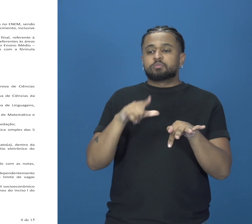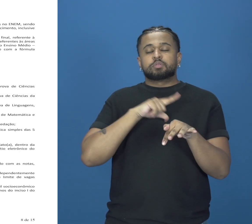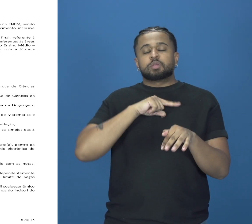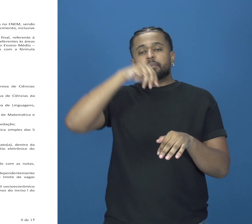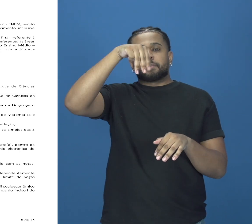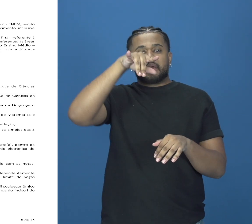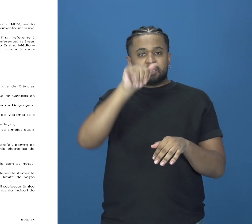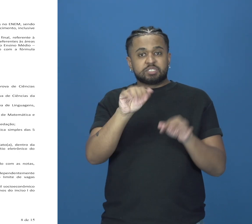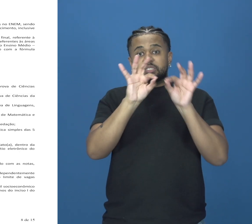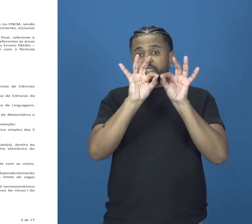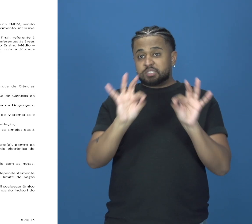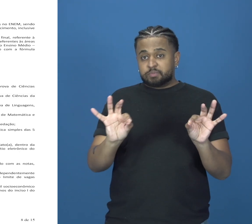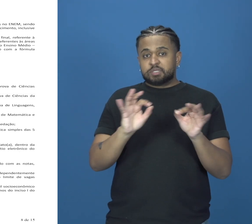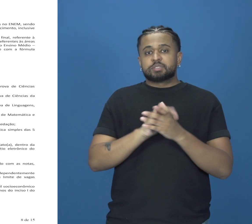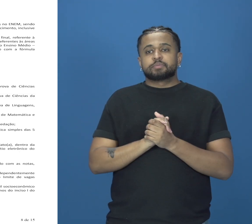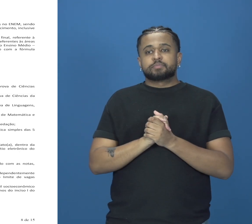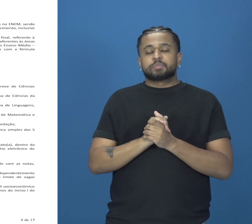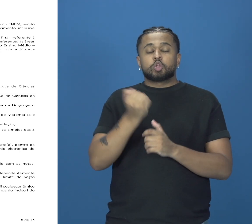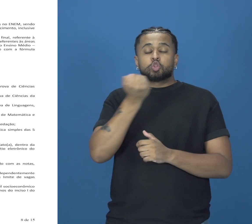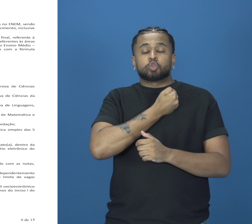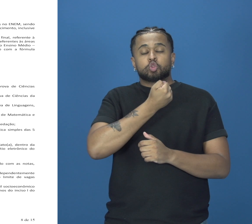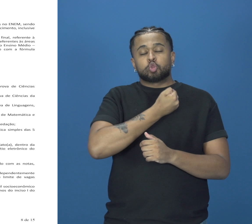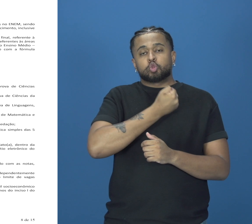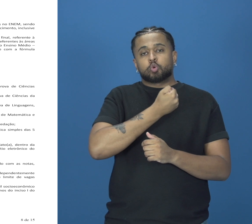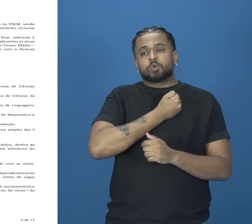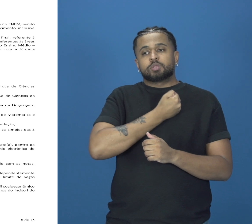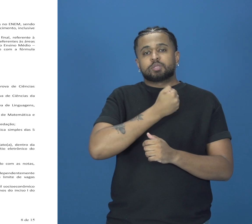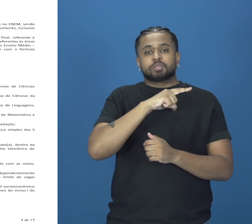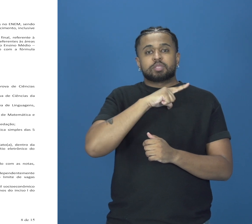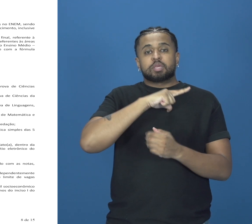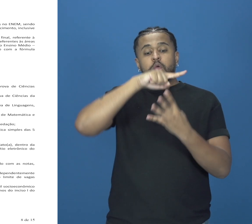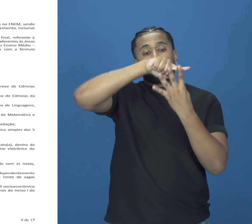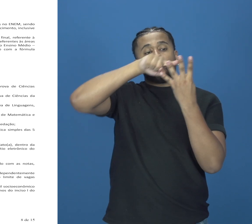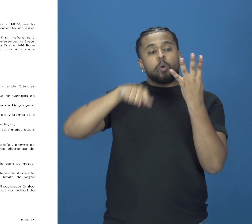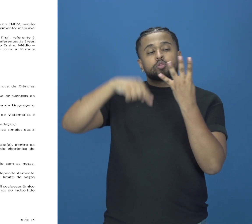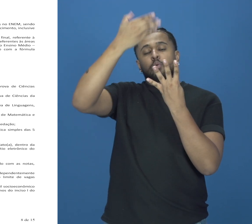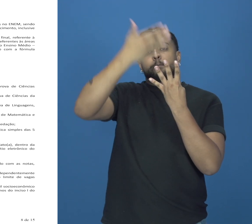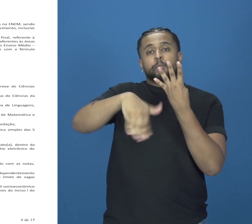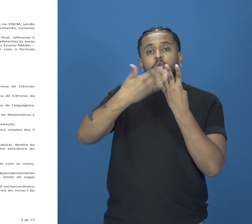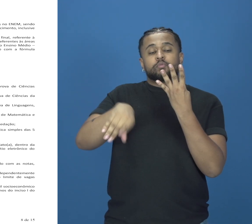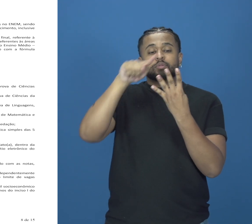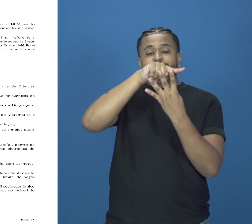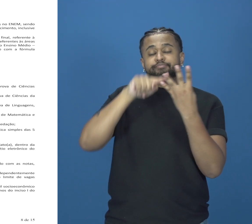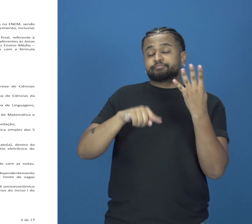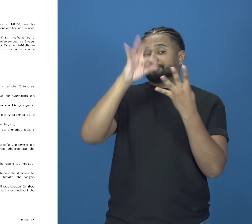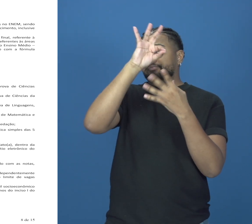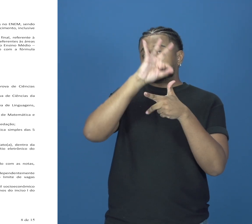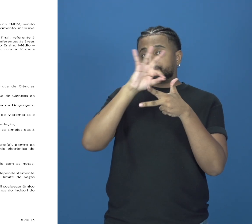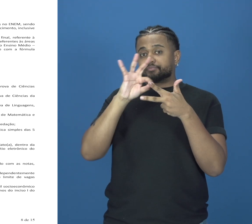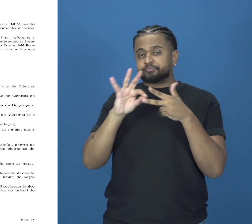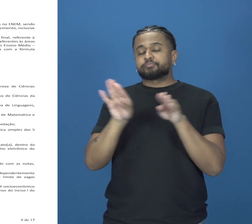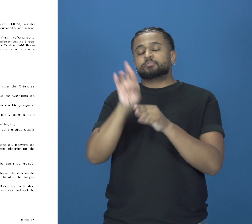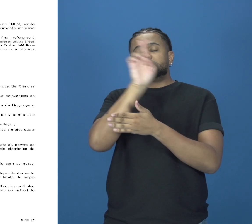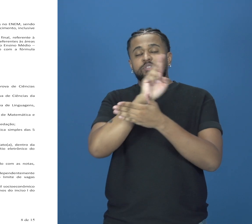média aritmética simples das notas obtidas nas 4 provas referentes às áreas do conhecimento e na